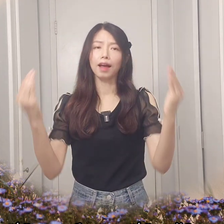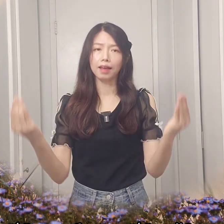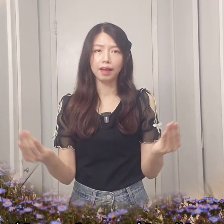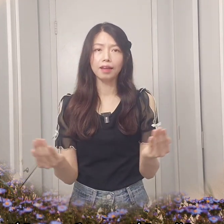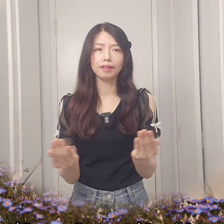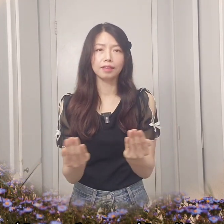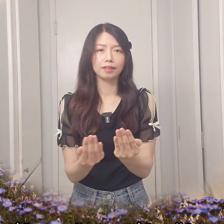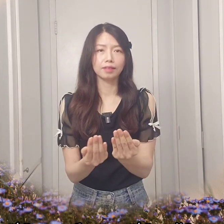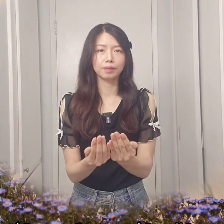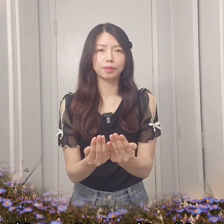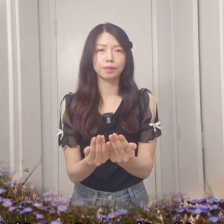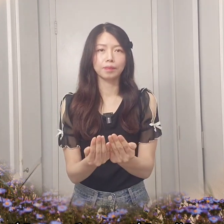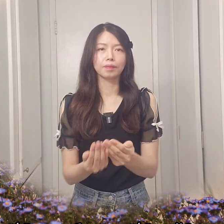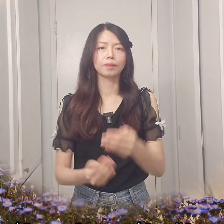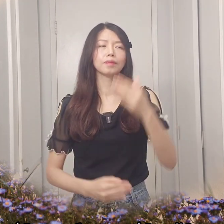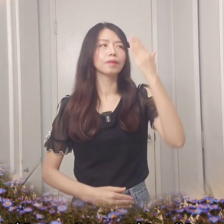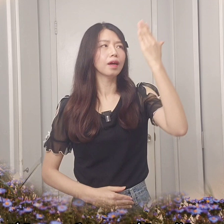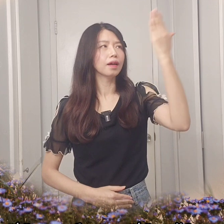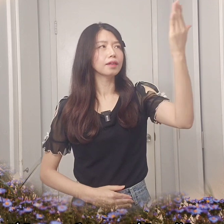다해